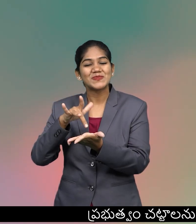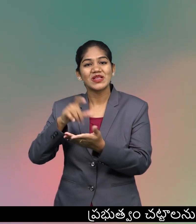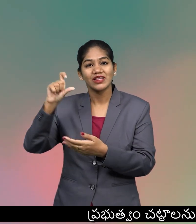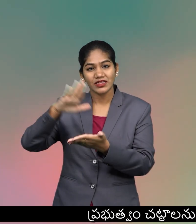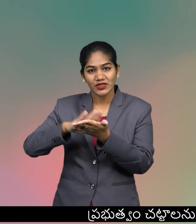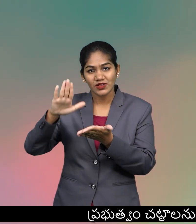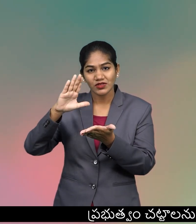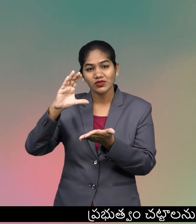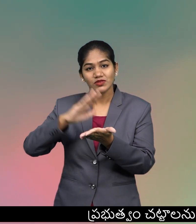వచ్చింది.